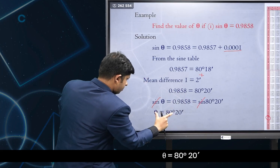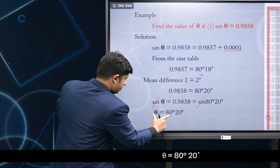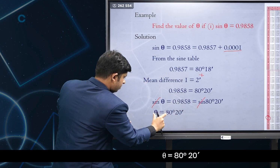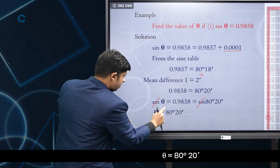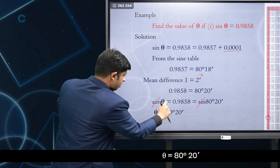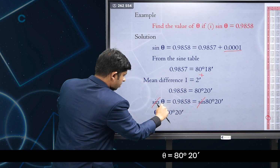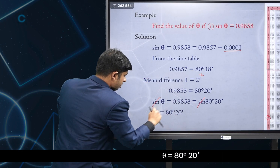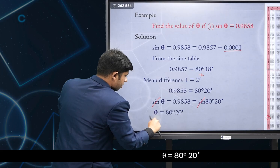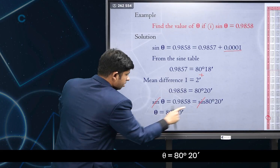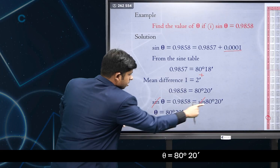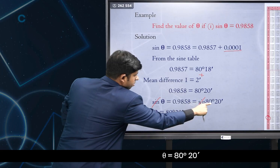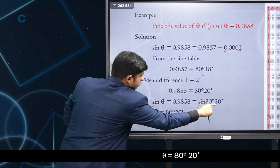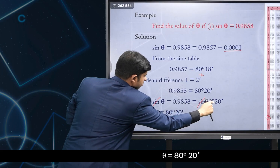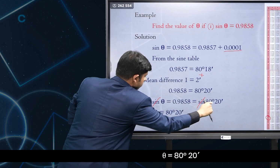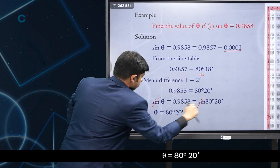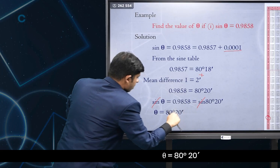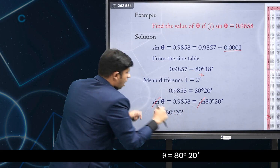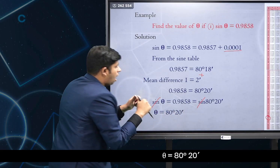Theta is equal 80 degree 20 minute.